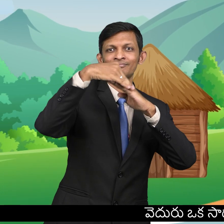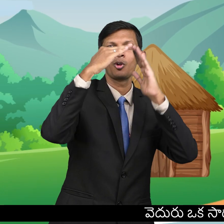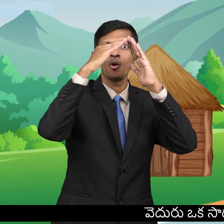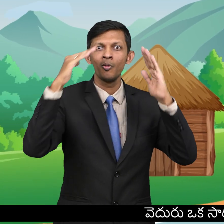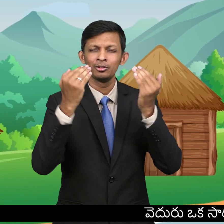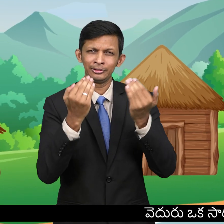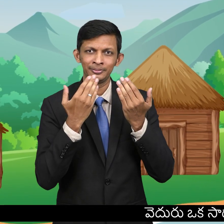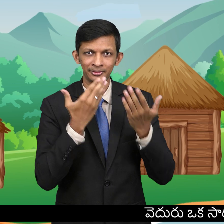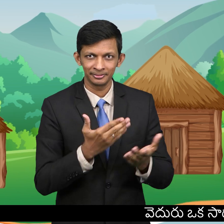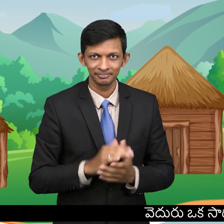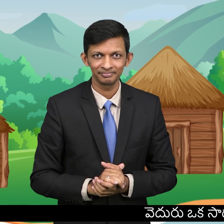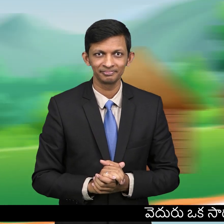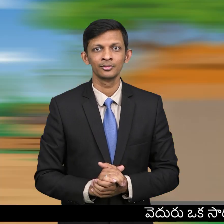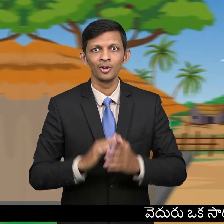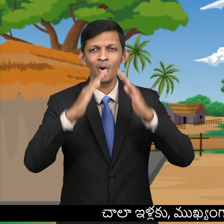నిర్మాణ సామాగ్రి.